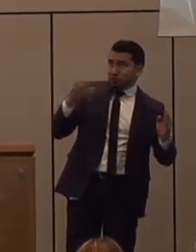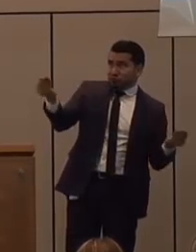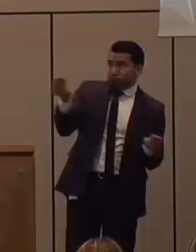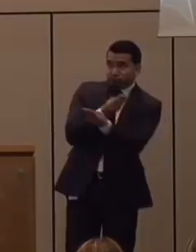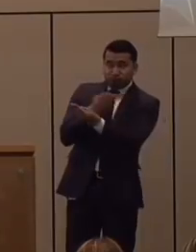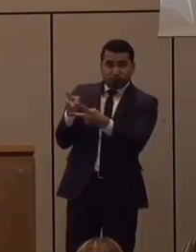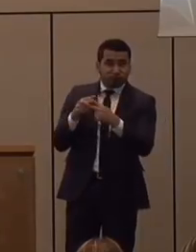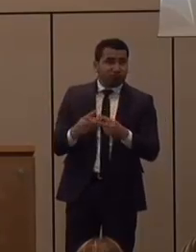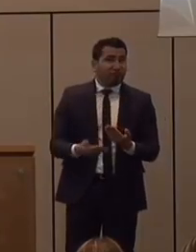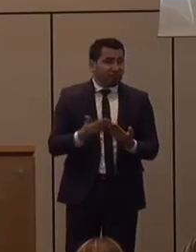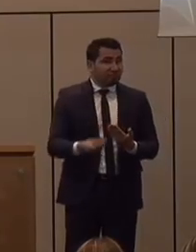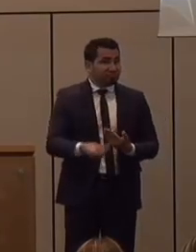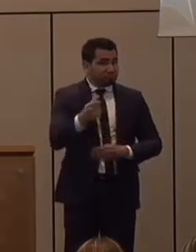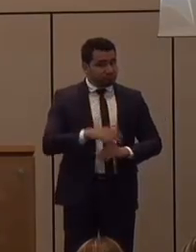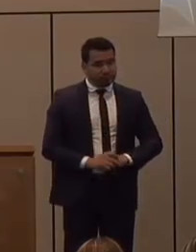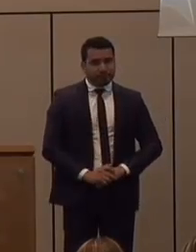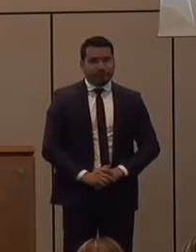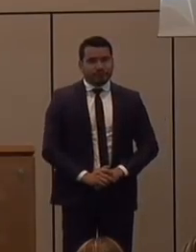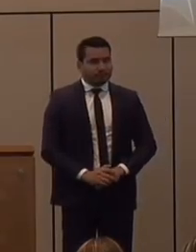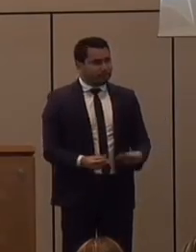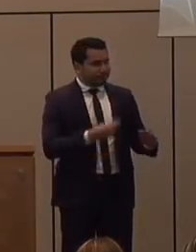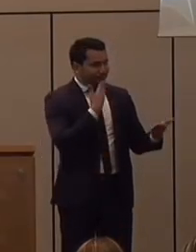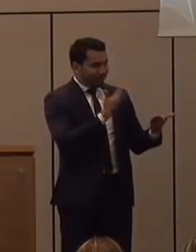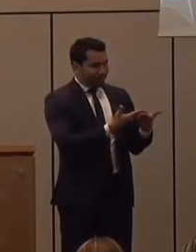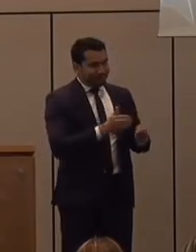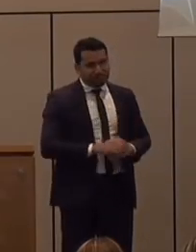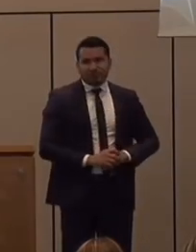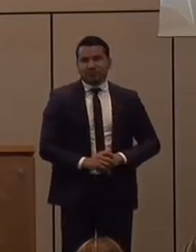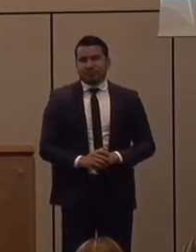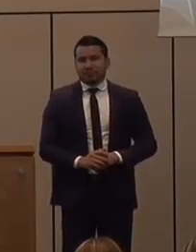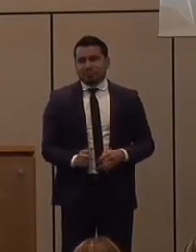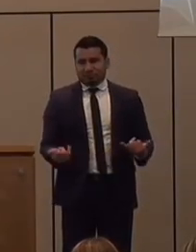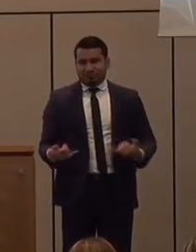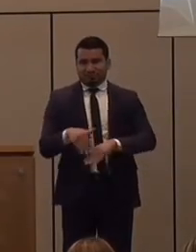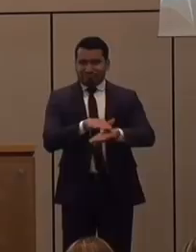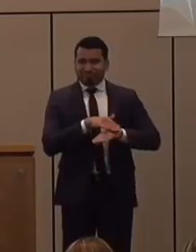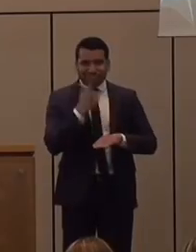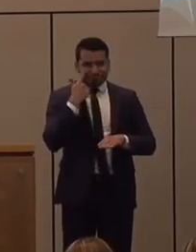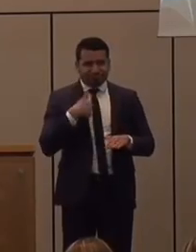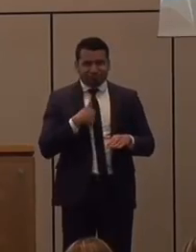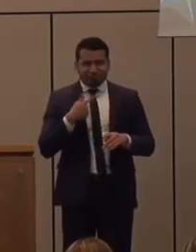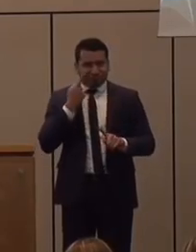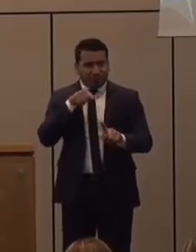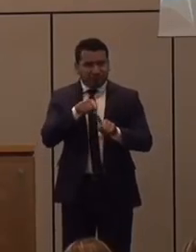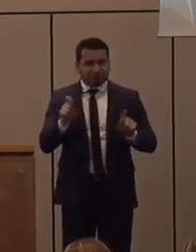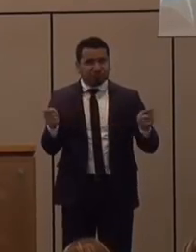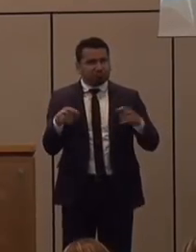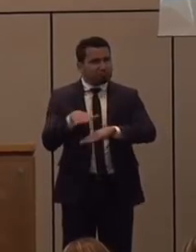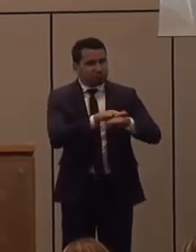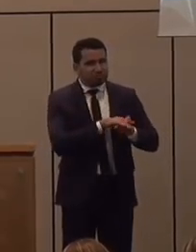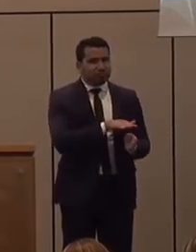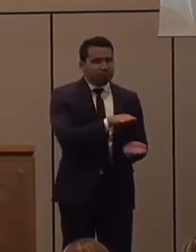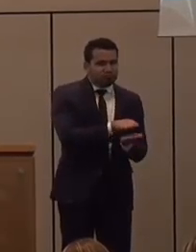muchísimo más rápida muchas gracias y bueno con respecto a nuestra campaña de trámites antes de que usted no